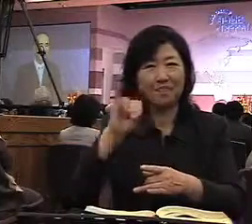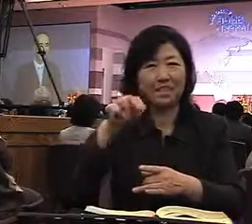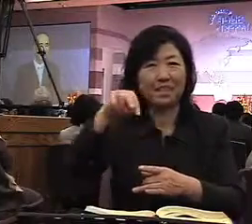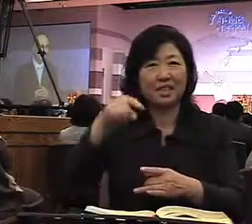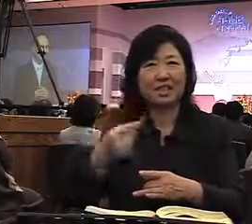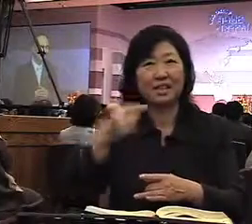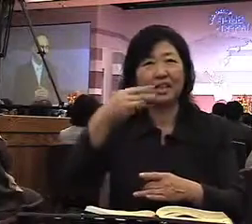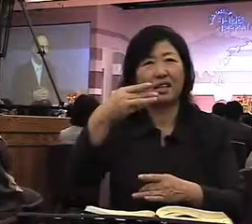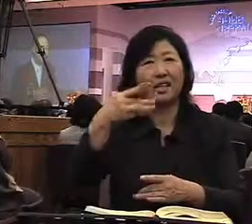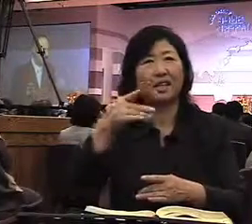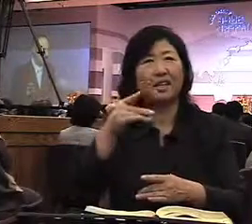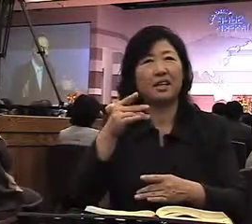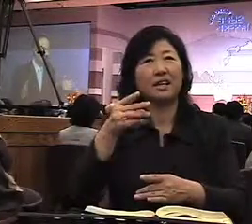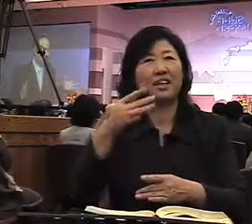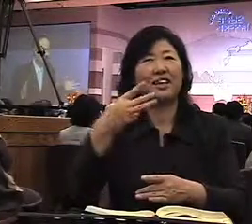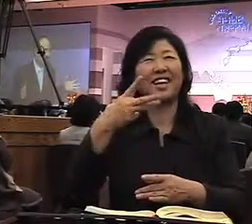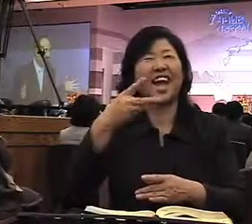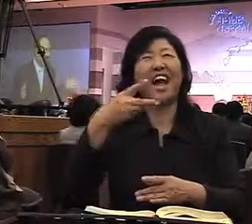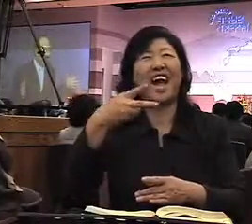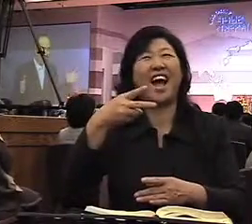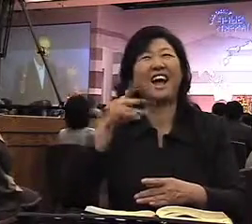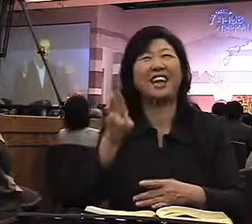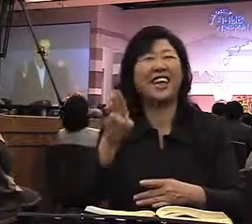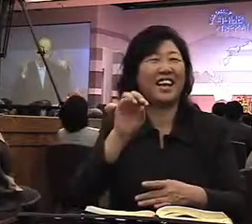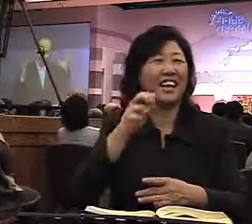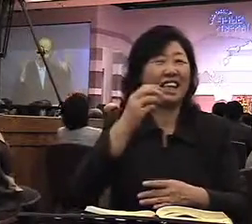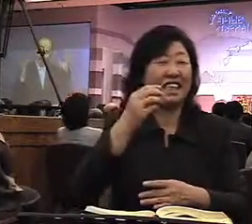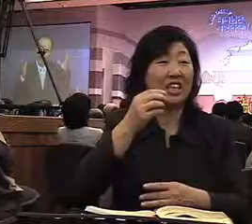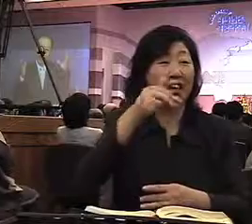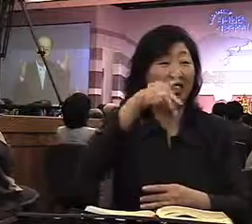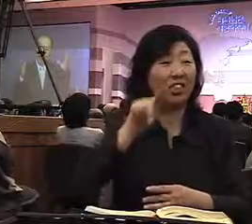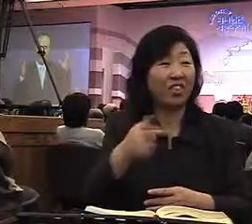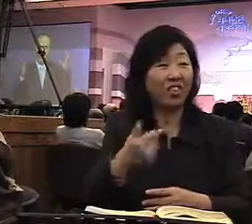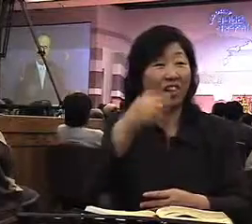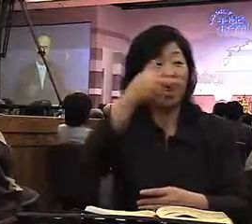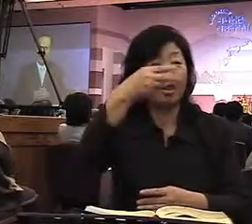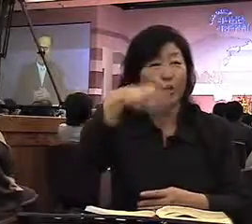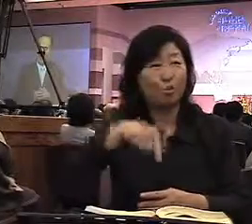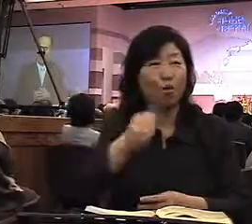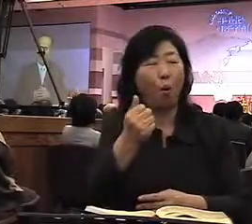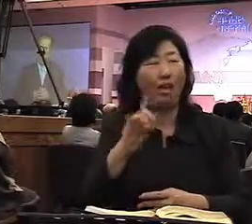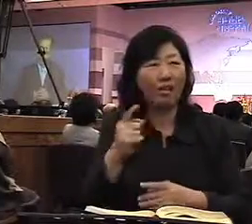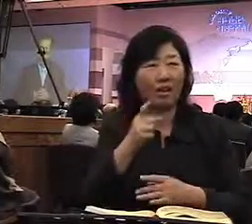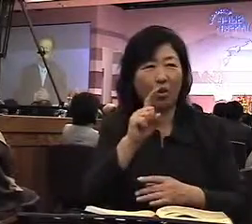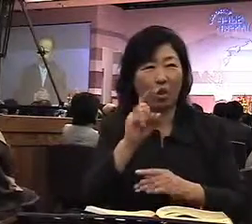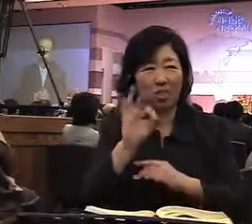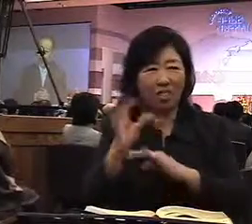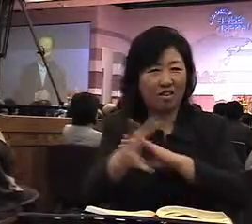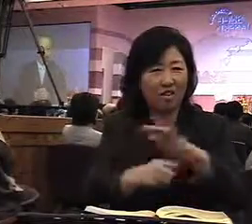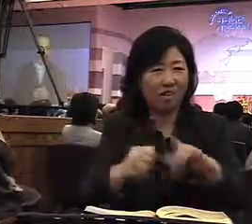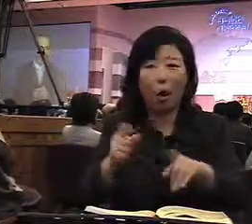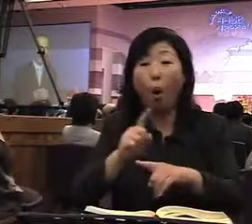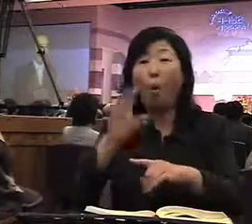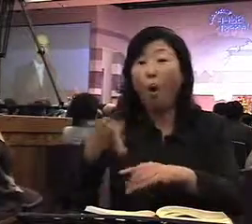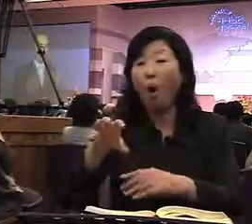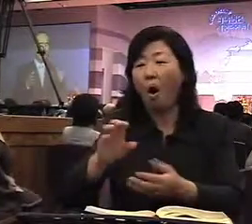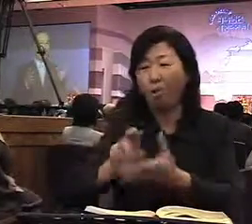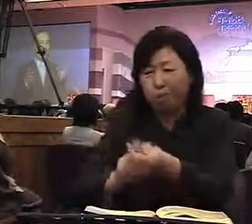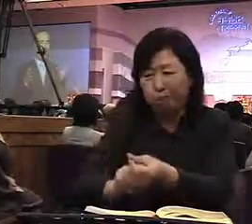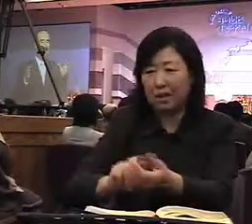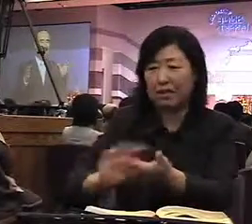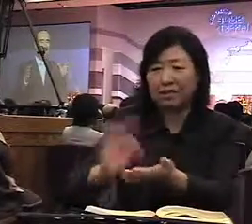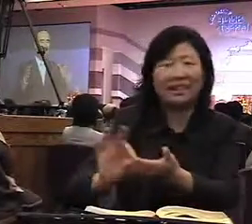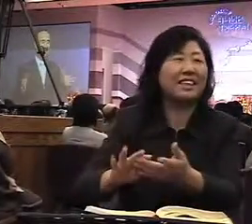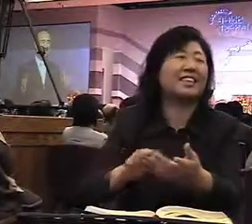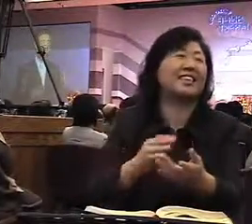전두환 대통령이 그 훔친 돈을 어디에 숨겨놨습니까? 모든 사람이 미스터리를 가지고 사는 아주 재미있는, 그죠? 그러나